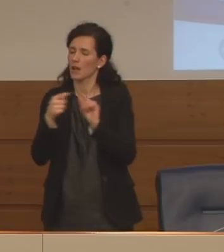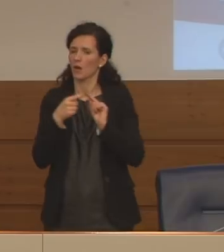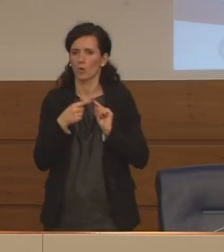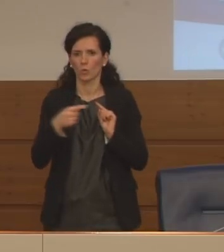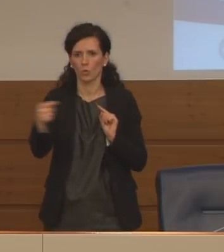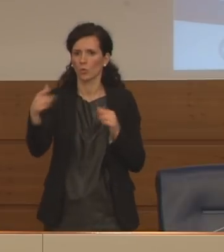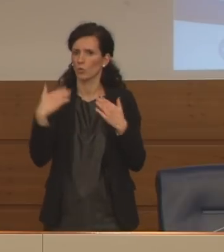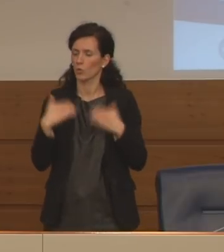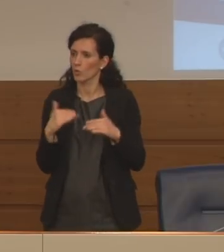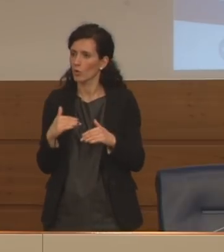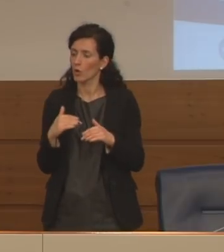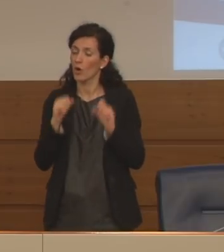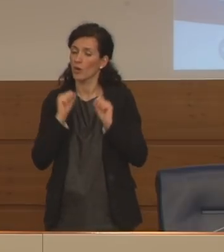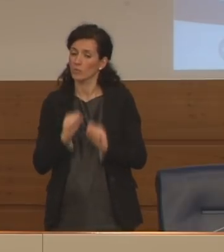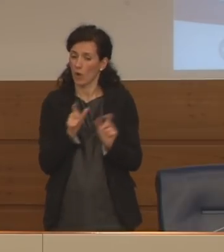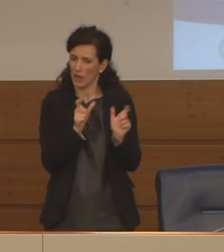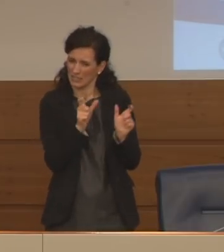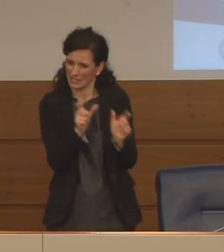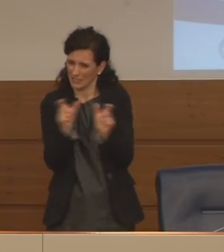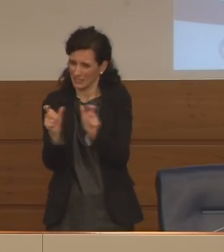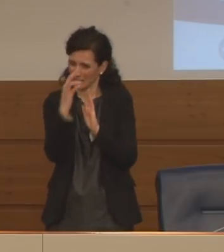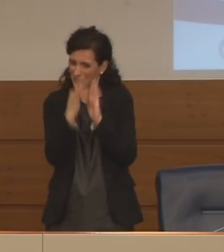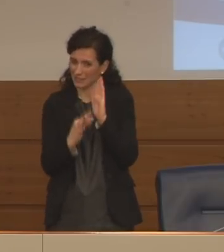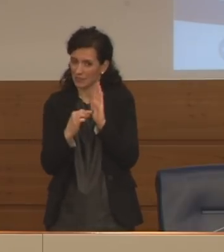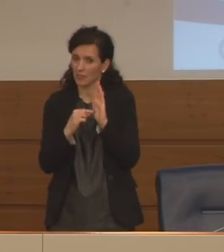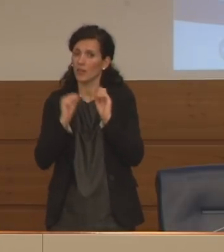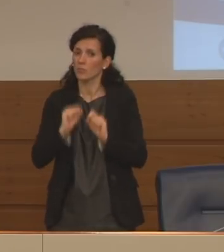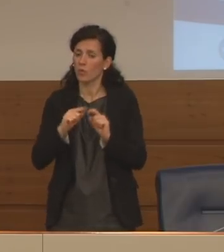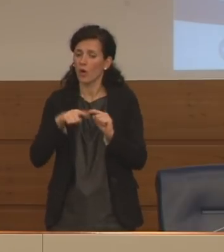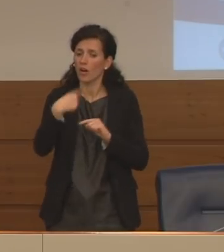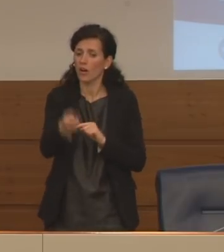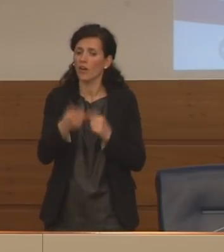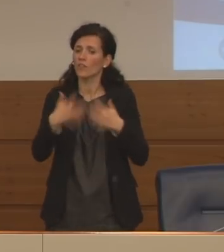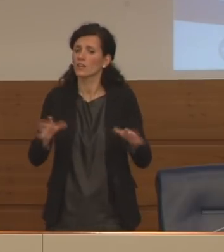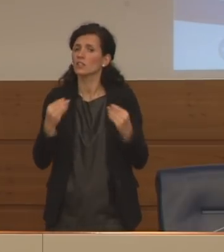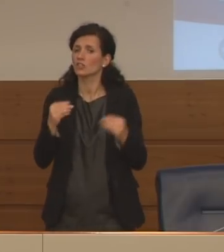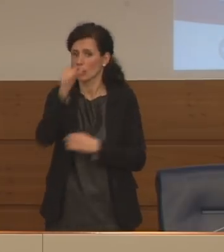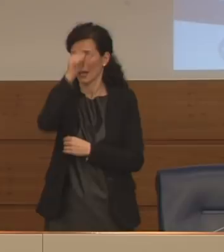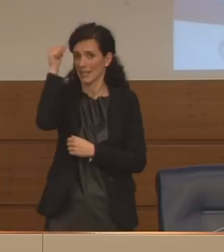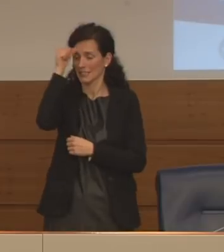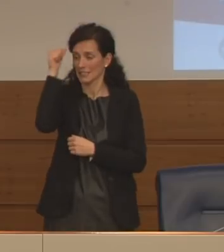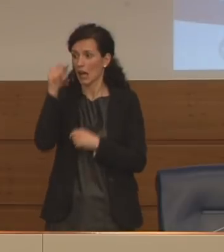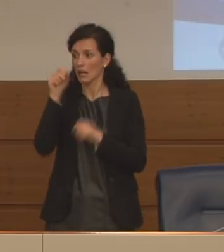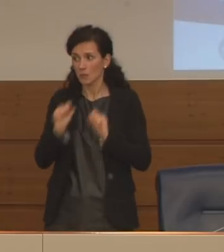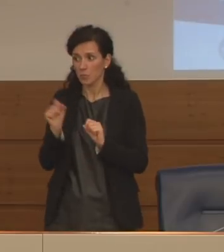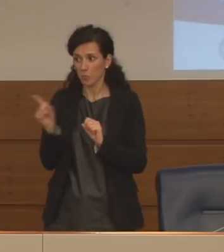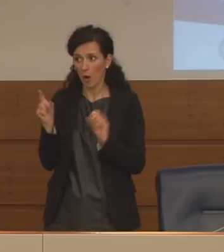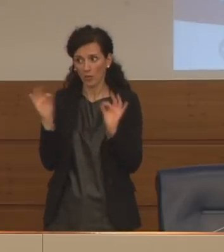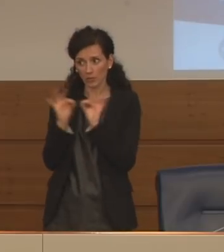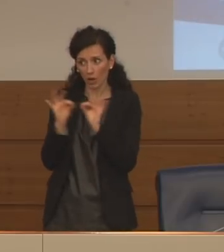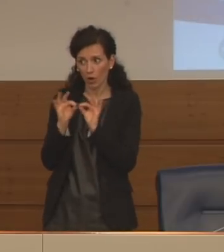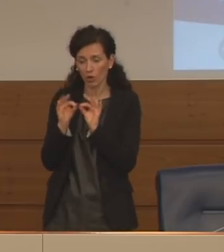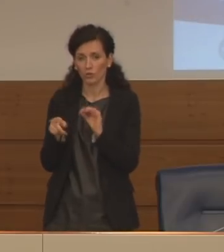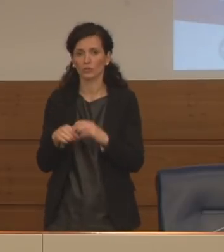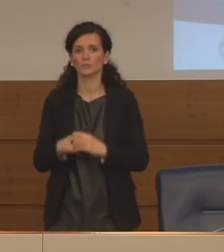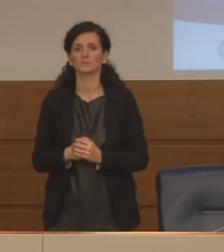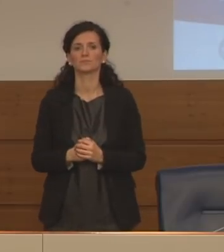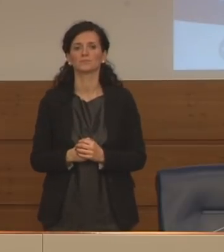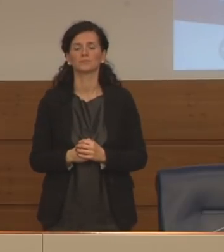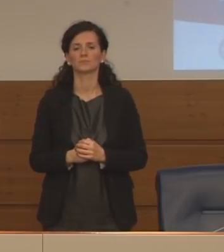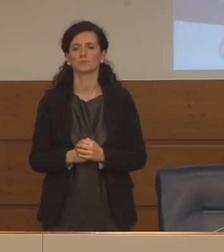della fine delle misure restrittive addirittura verso l'estate volevo capire se è un'ipotesi plausibile grazie